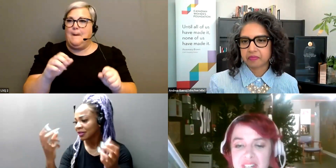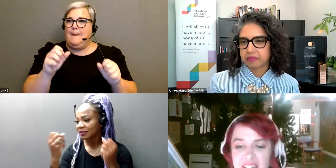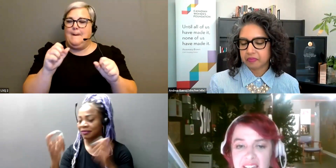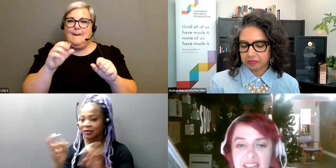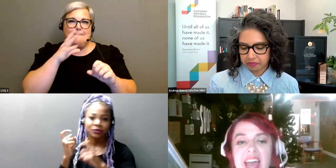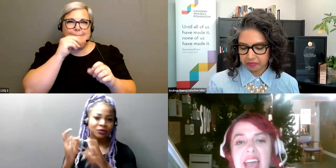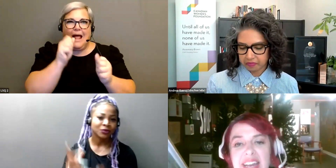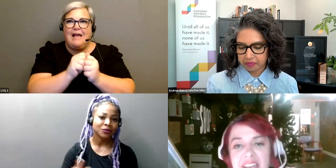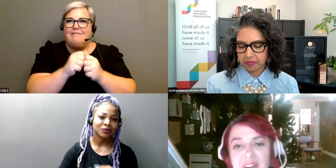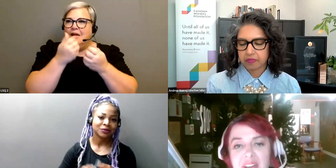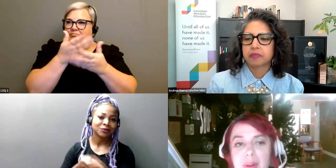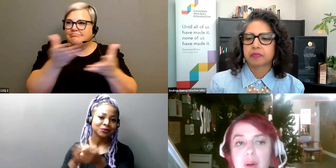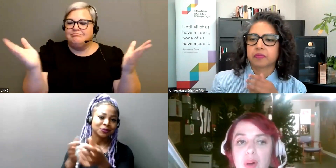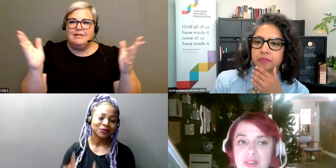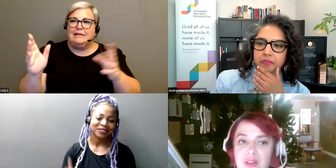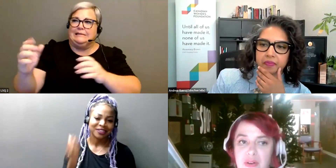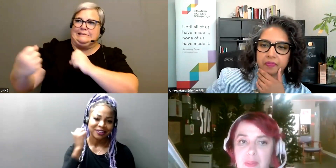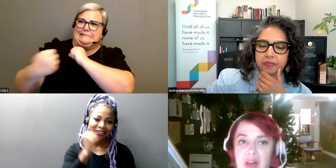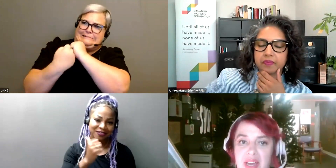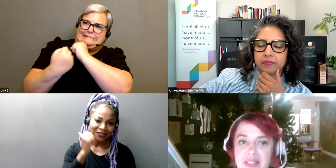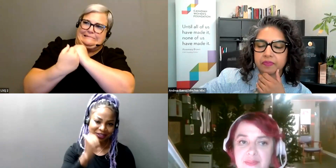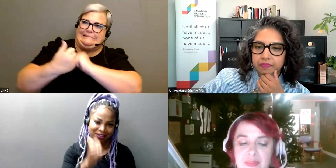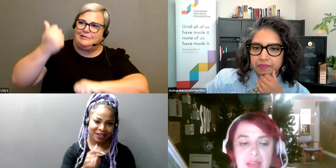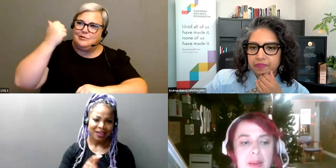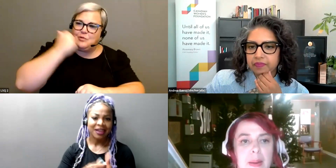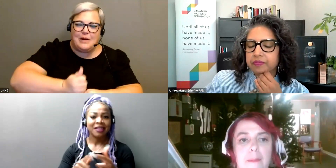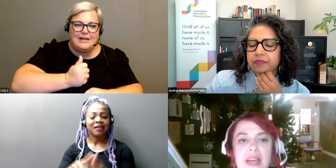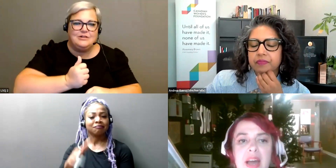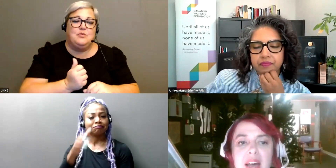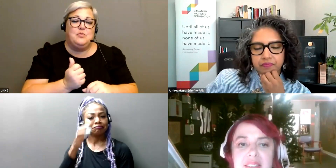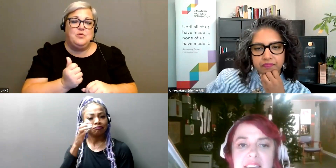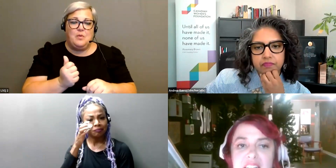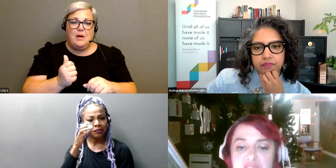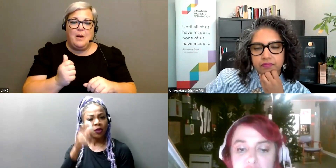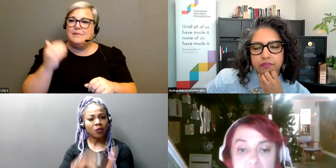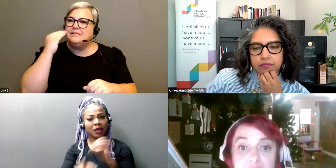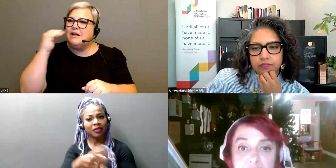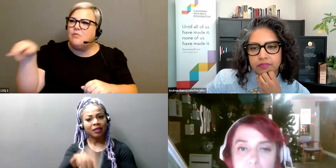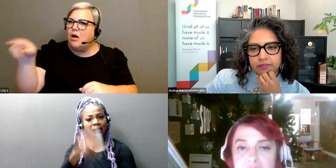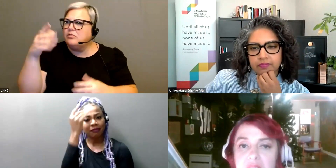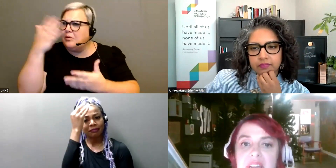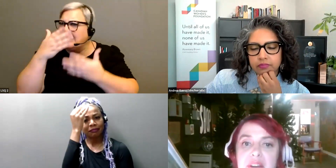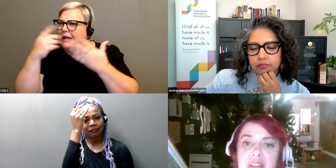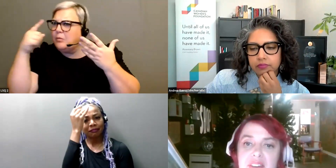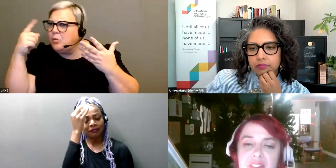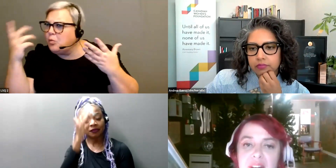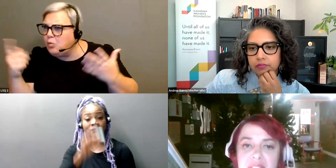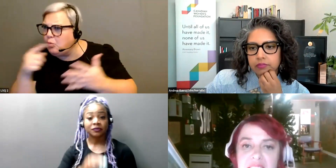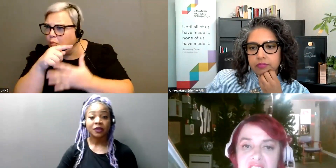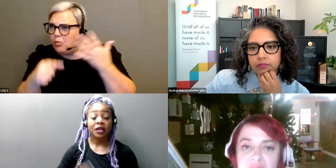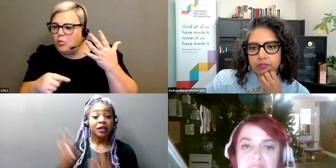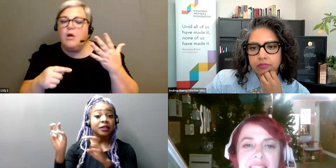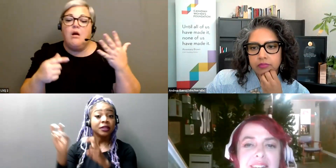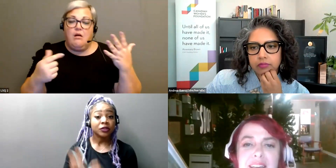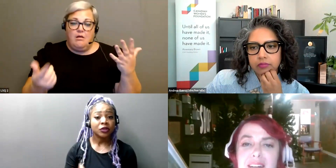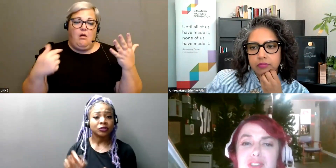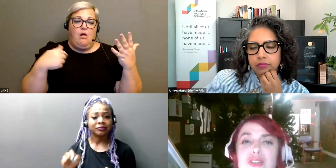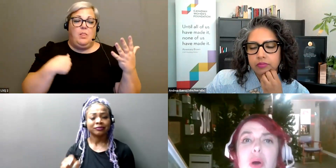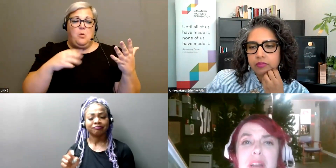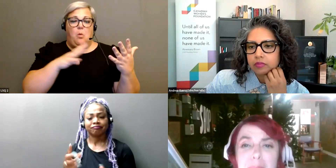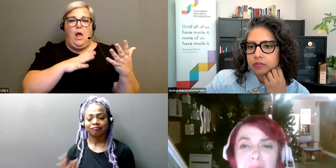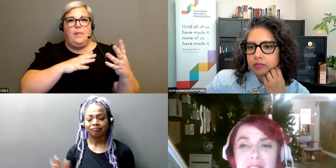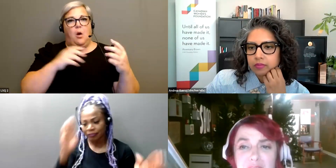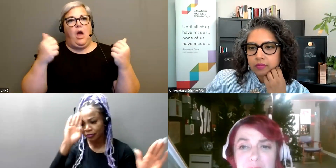nombreux donateurs et des gens qui nous soutiennent tous les jours et de savoir qu'est-ce qui les préoccupe. Nous faisons face à